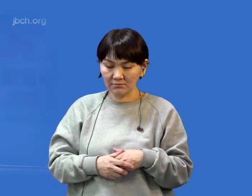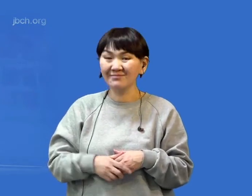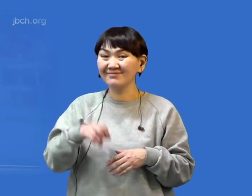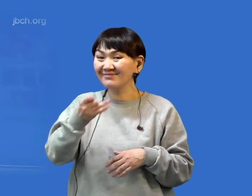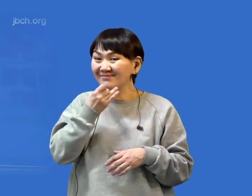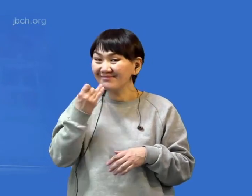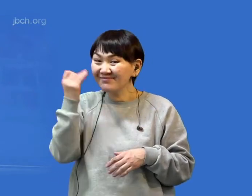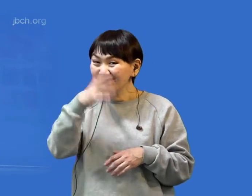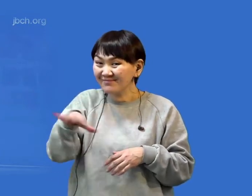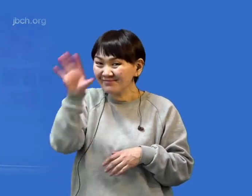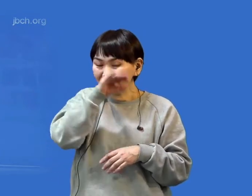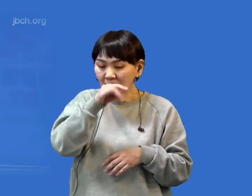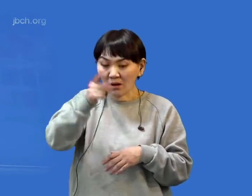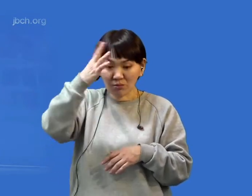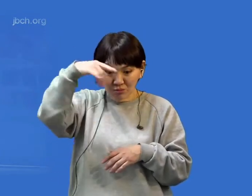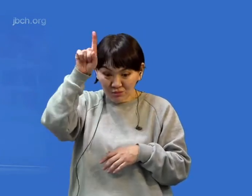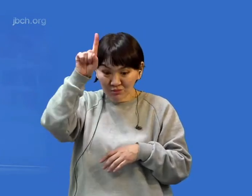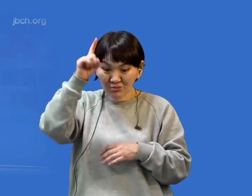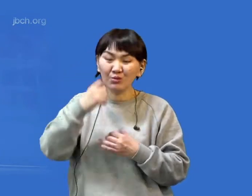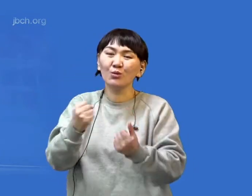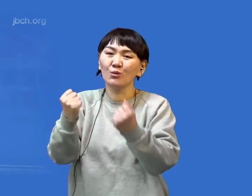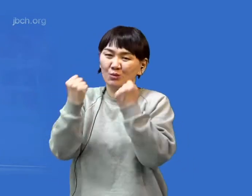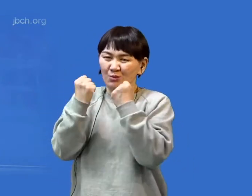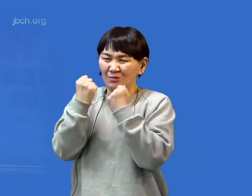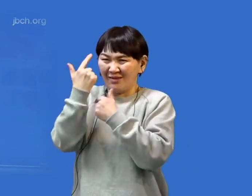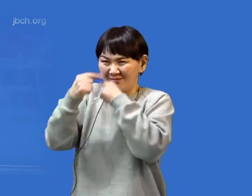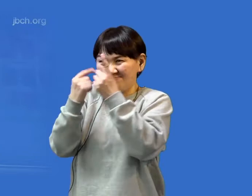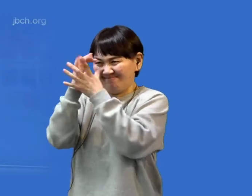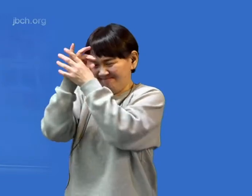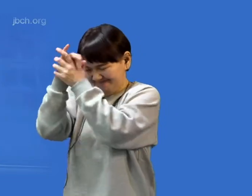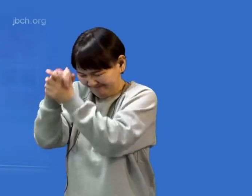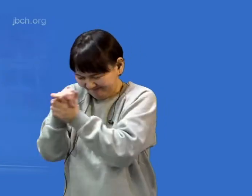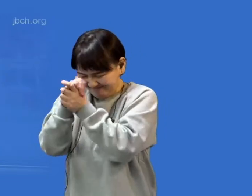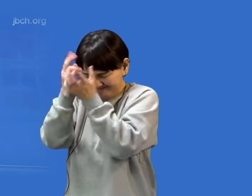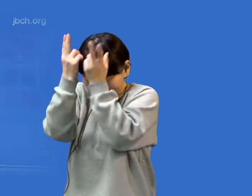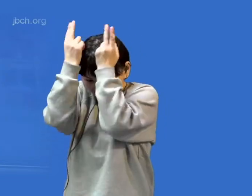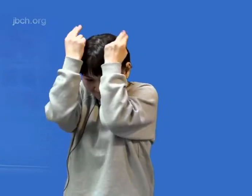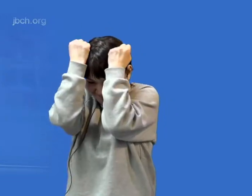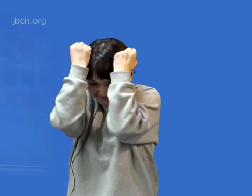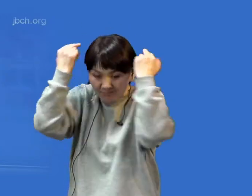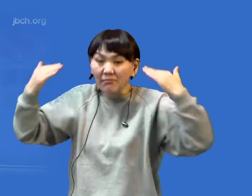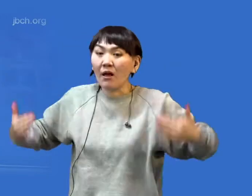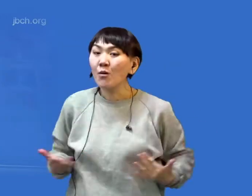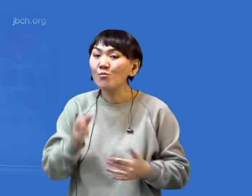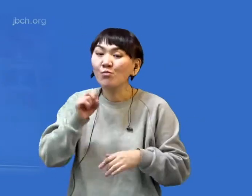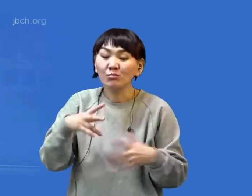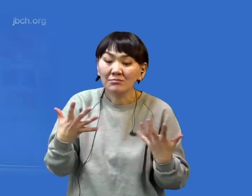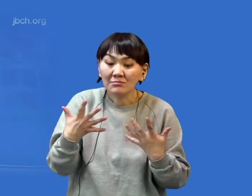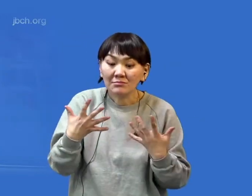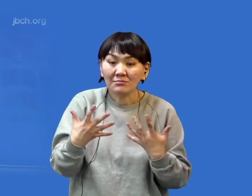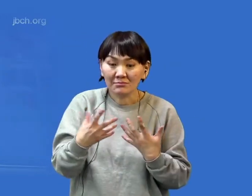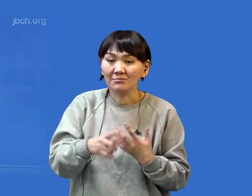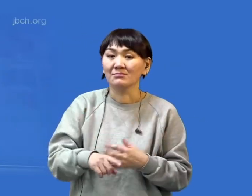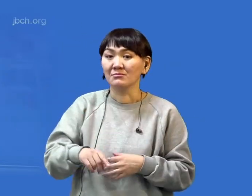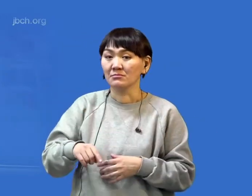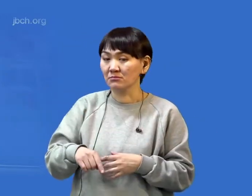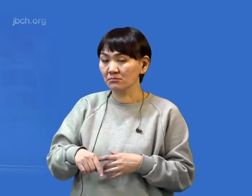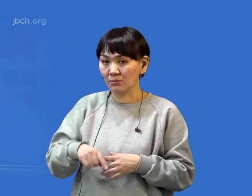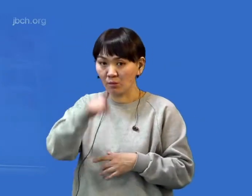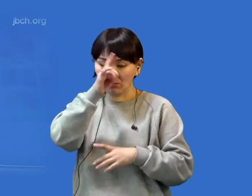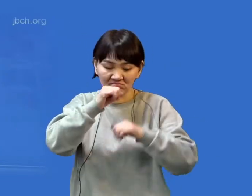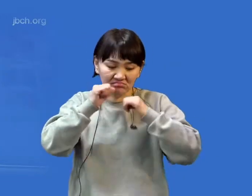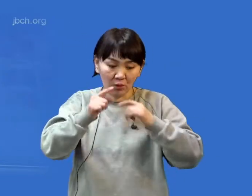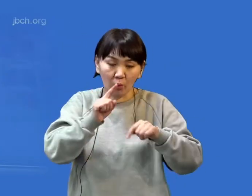Израилийн ард түмэн Бурхны хүч чадалд найдаж дуулууртай байж амьдэрсэн бол Египтэс гарч ирэнгүүтээ дорхонол Канаан нутаг руу орчихсон байх